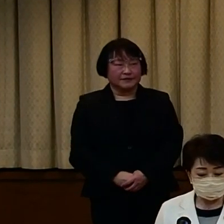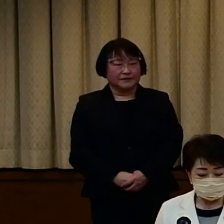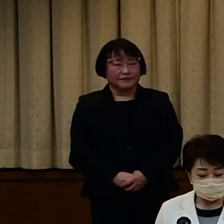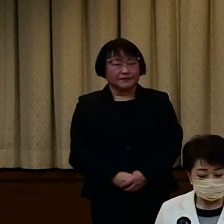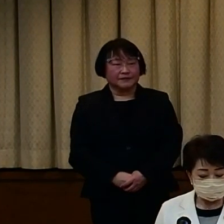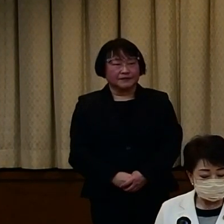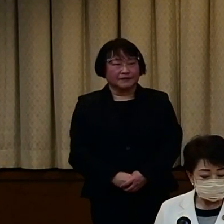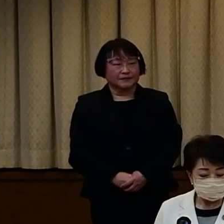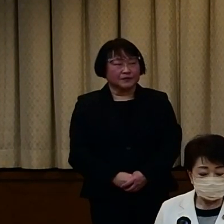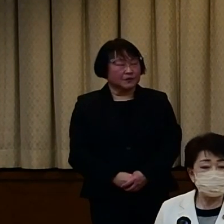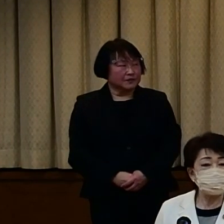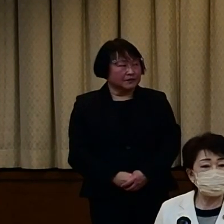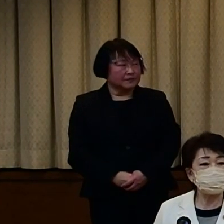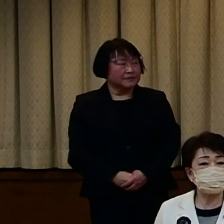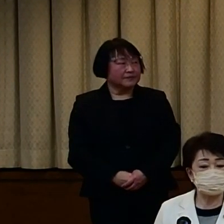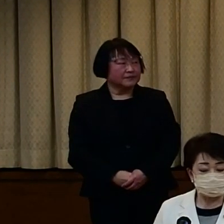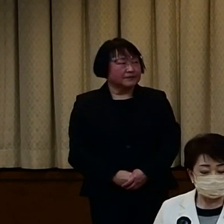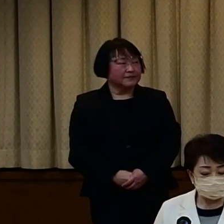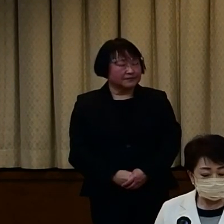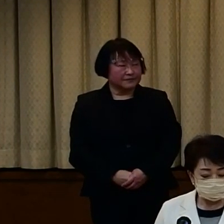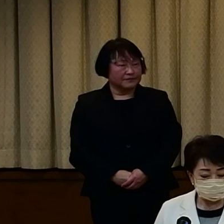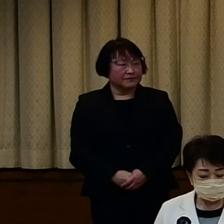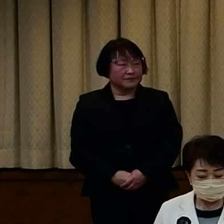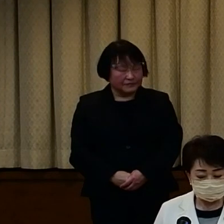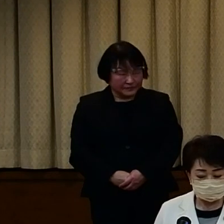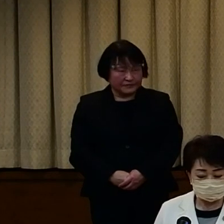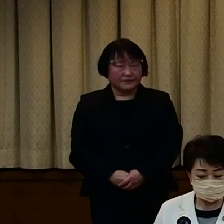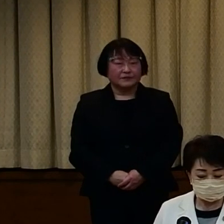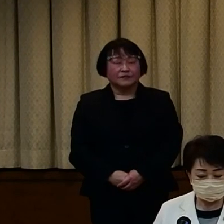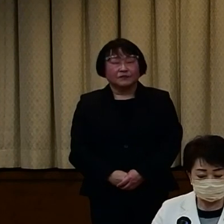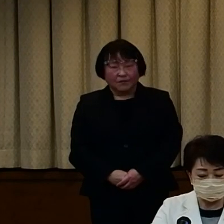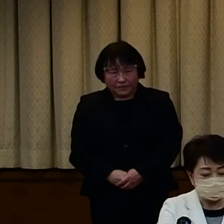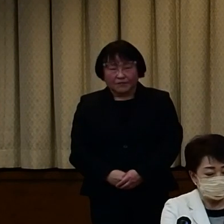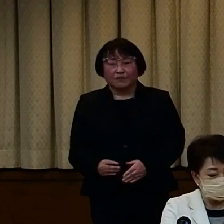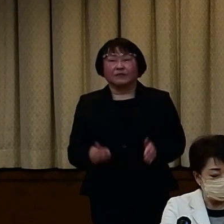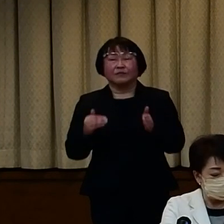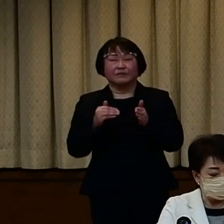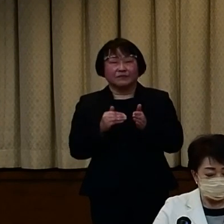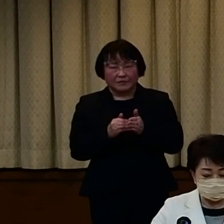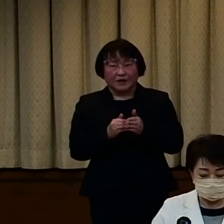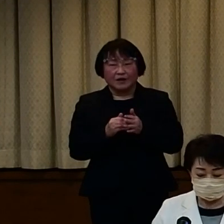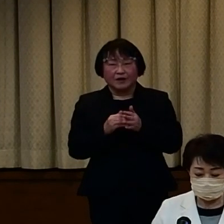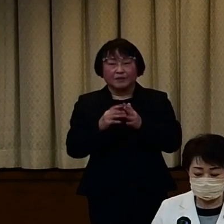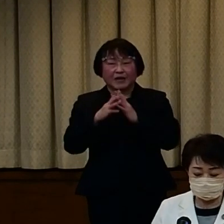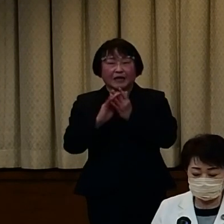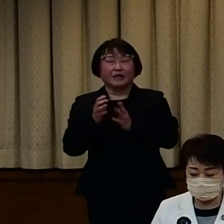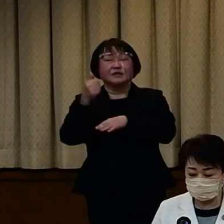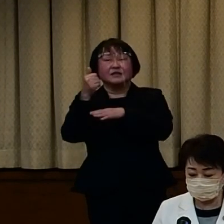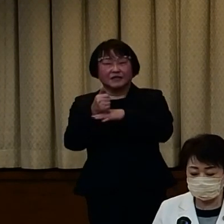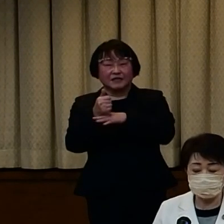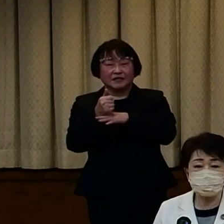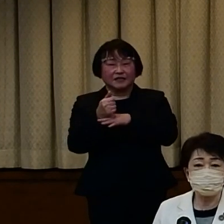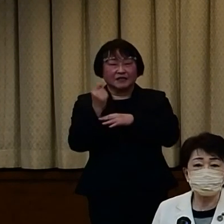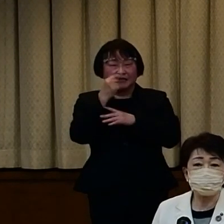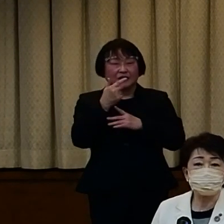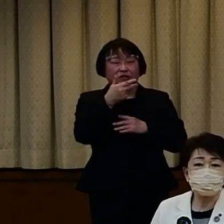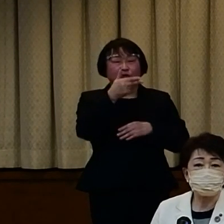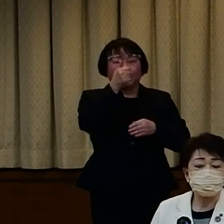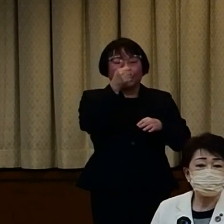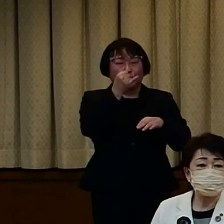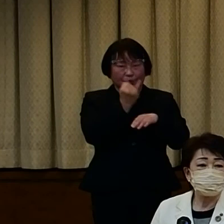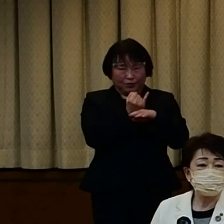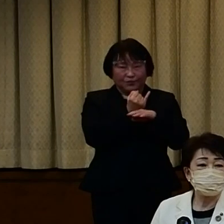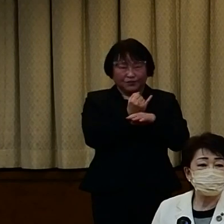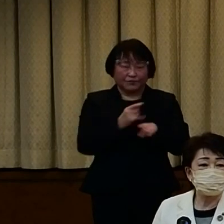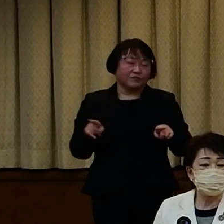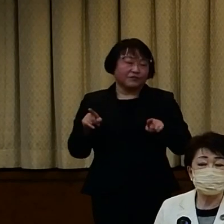はい、はい、よろしいですか。なければ以上で宮城県知事、仙台市長により緊急